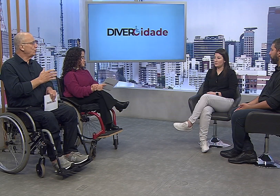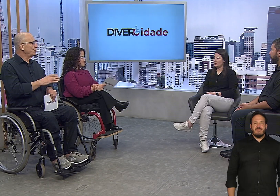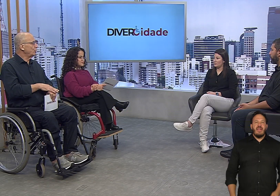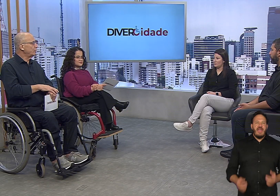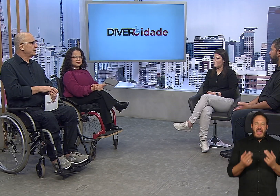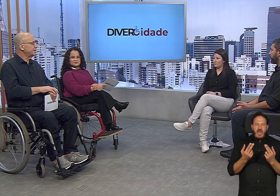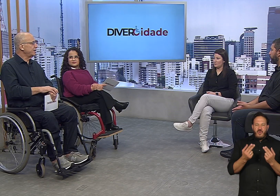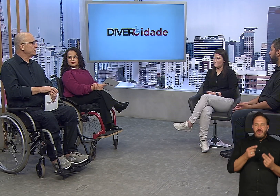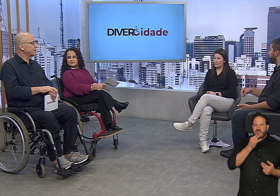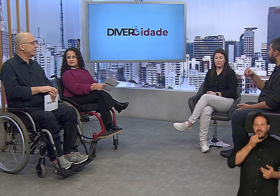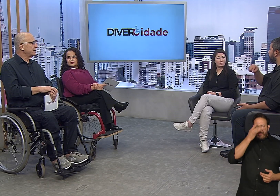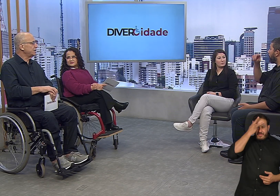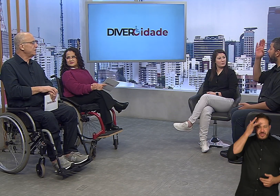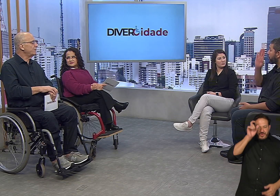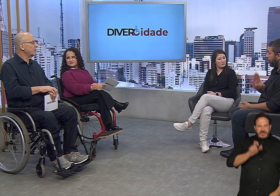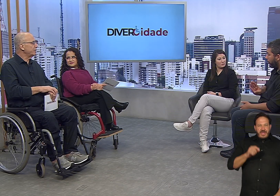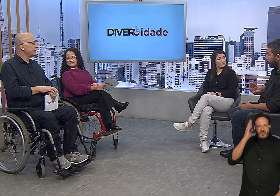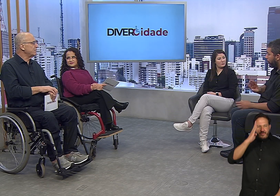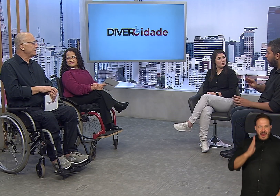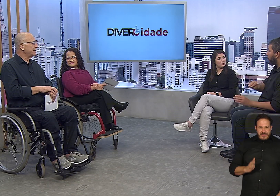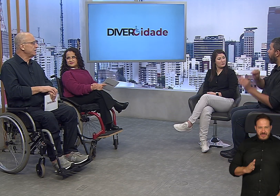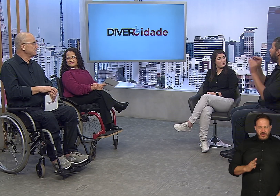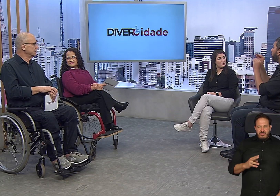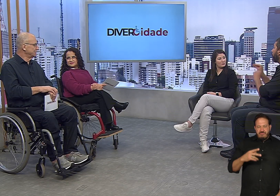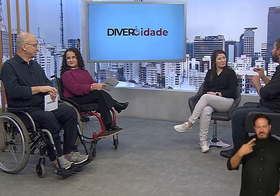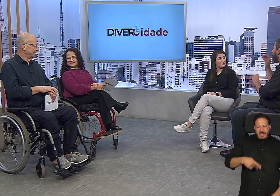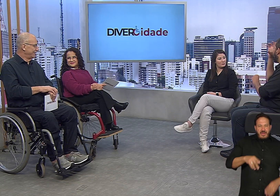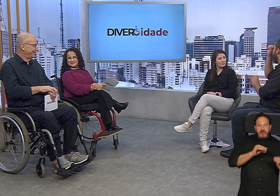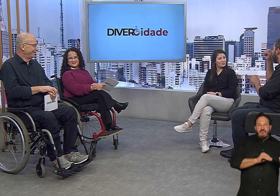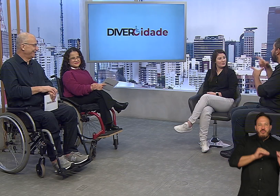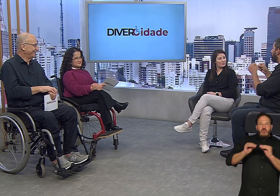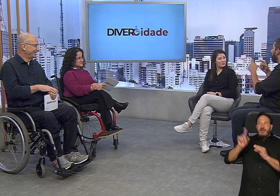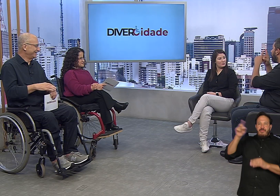como o brasileiro sair daqui e for aprender mandarim.